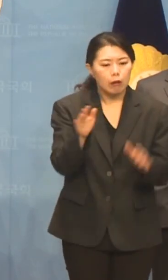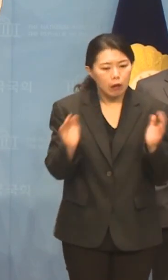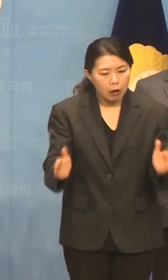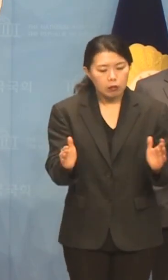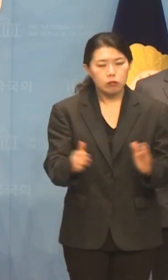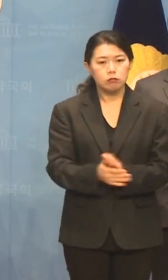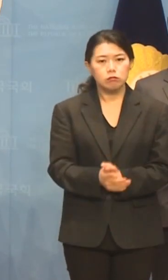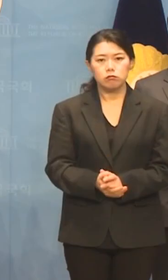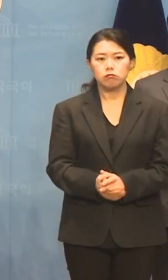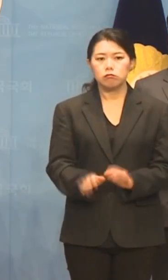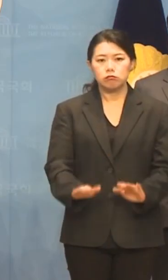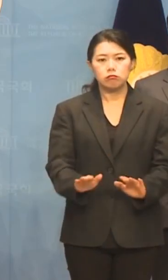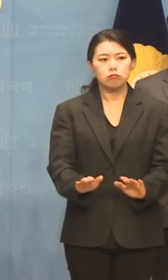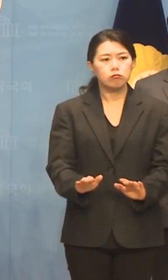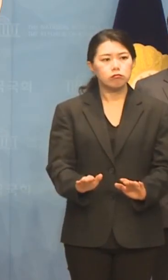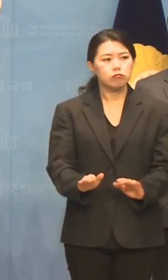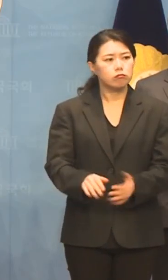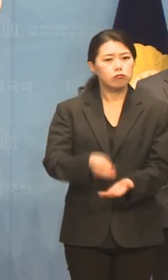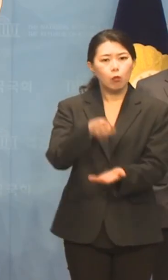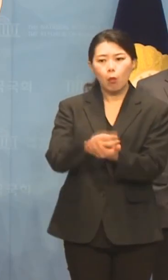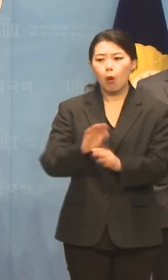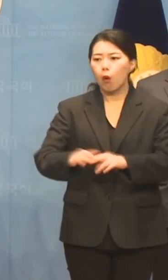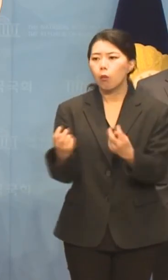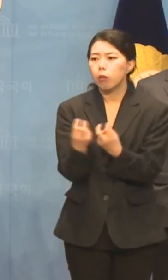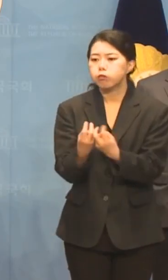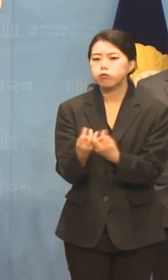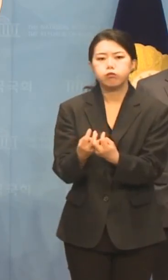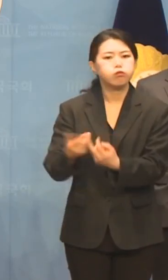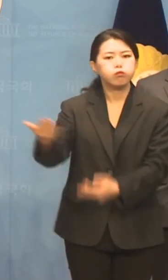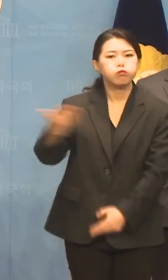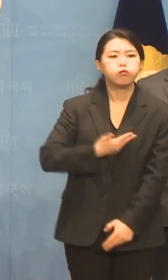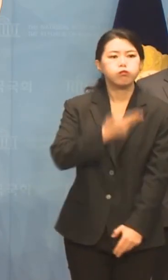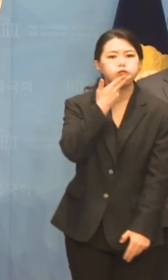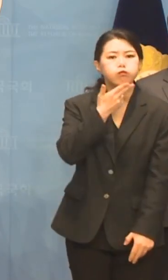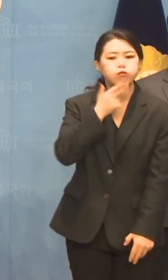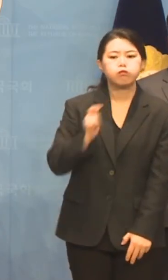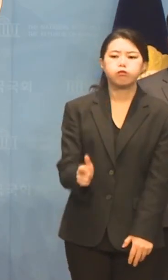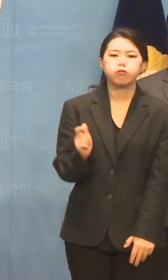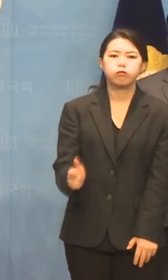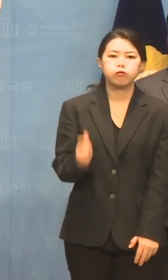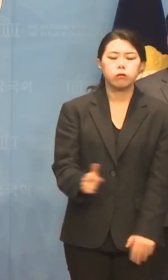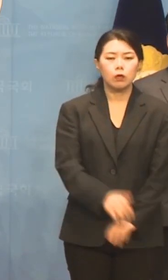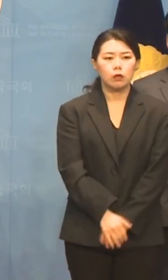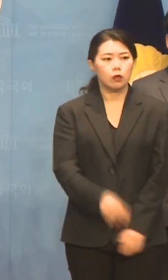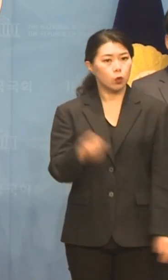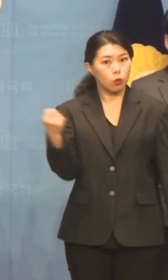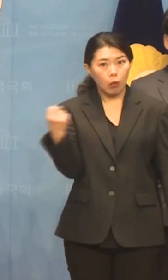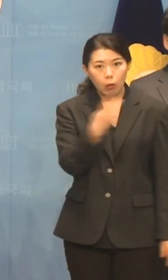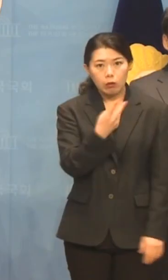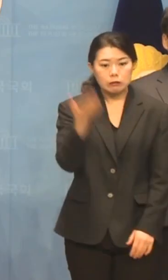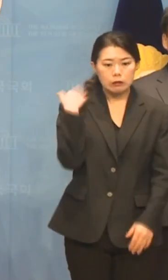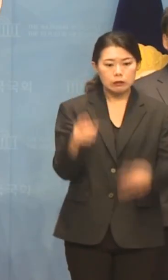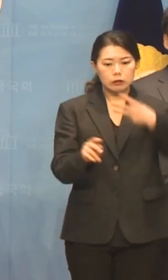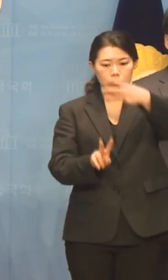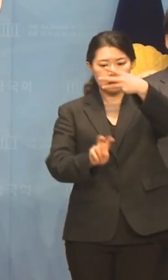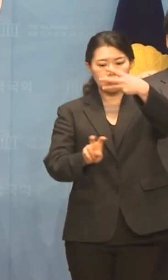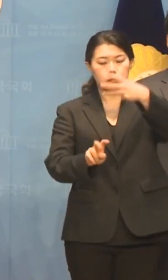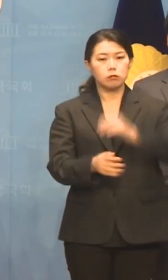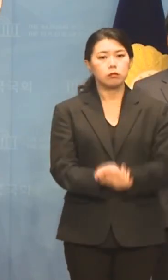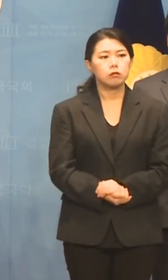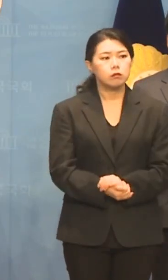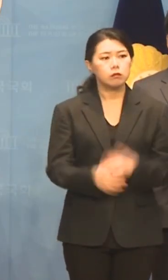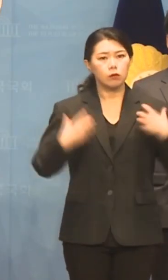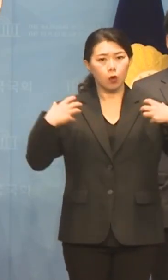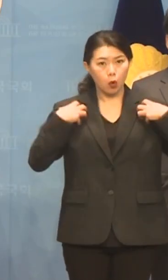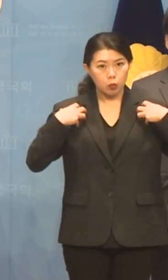되어감에도 지금껏 입법 대안은 제시되지 않고 있다. 게다가 지난 3월 20일